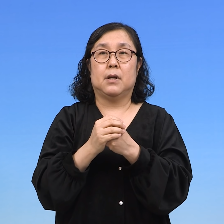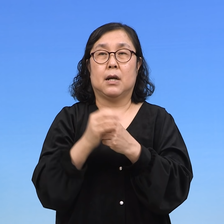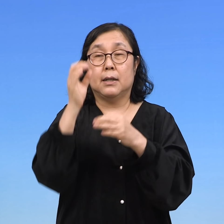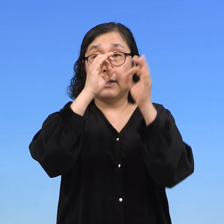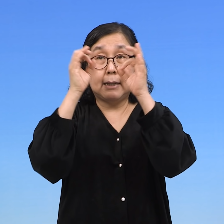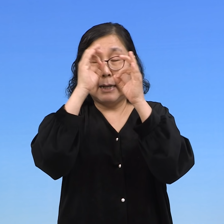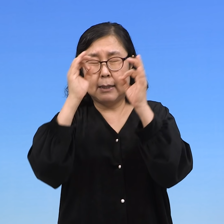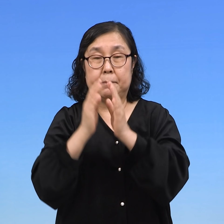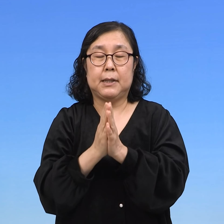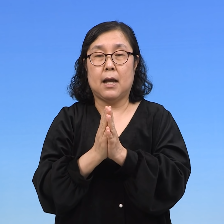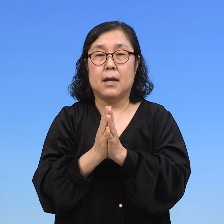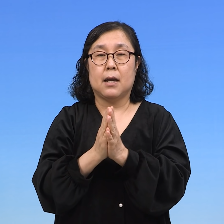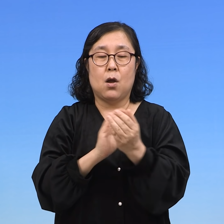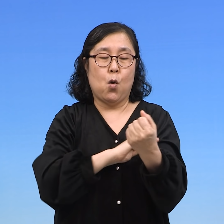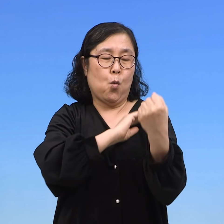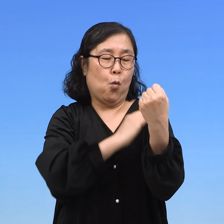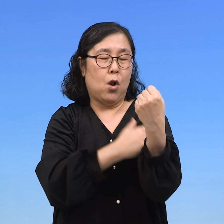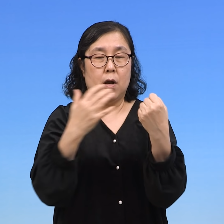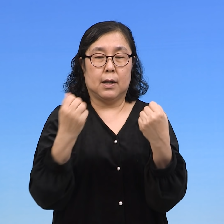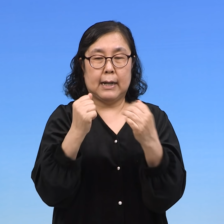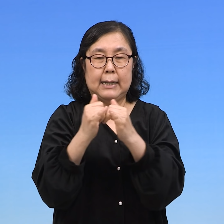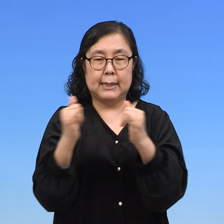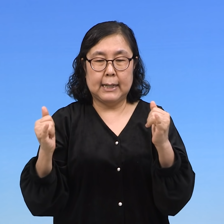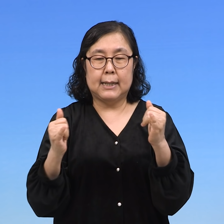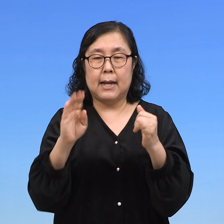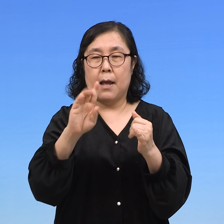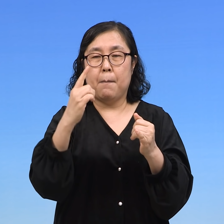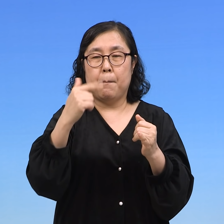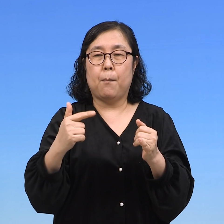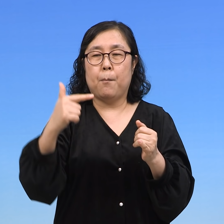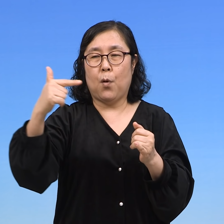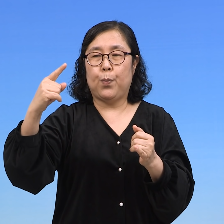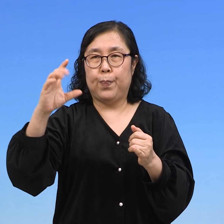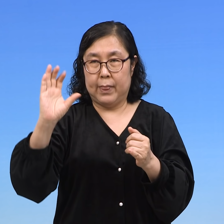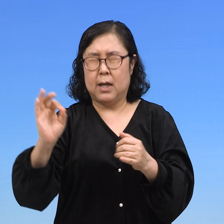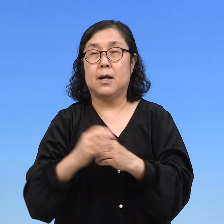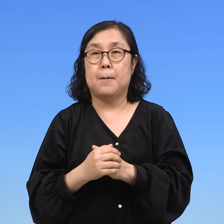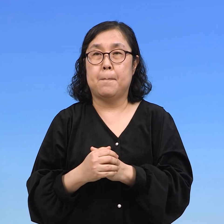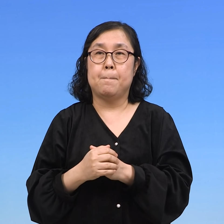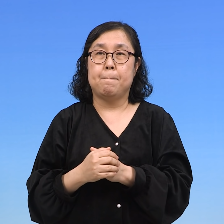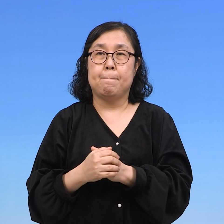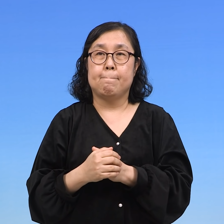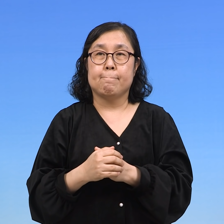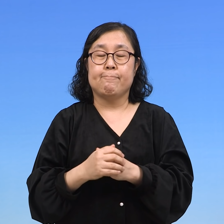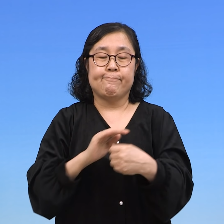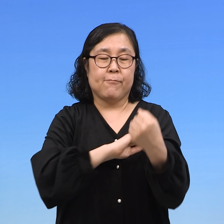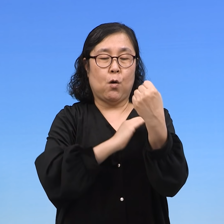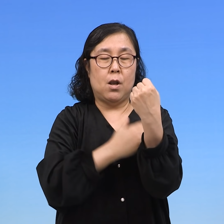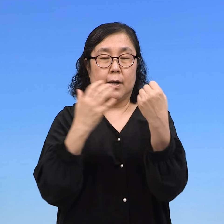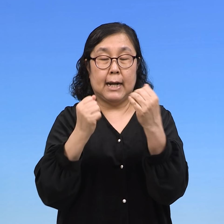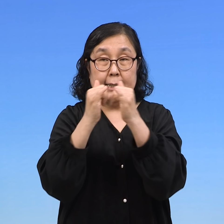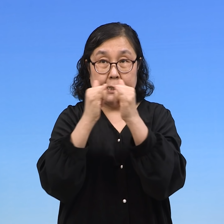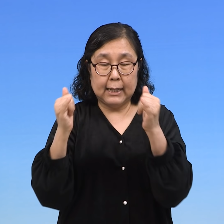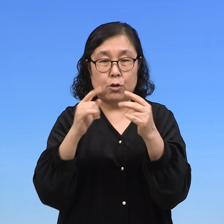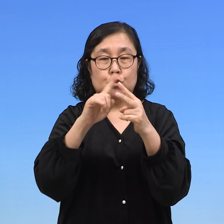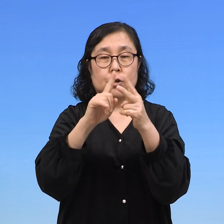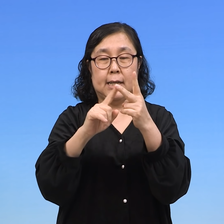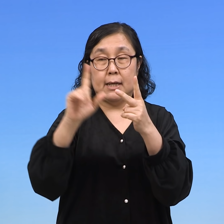본능입니다 제가 만들어 본 이름이에요 기득권자들의 본능 이 기득권자들의 본능은 두 가지 양상을 띠는데